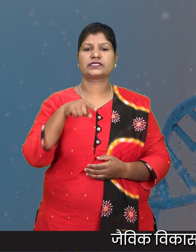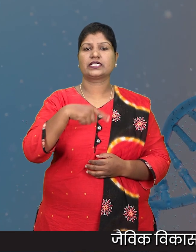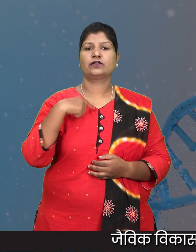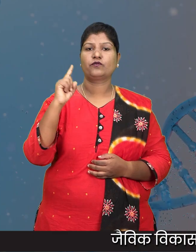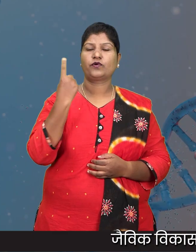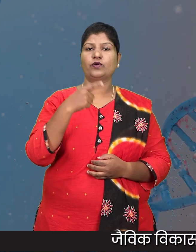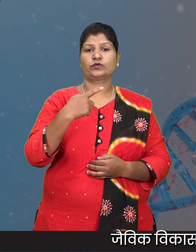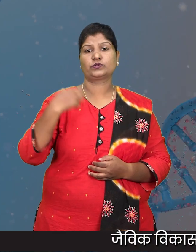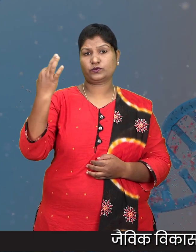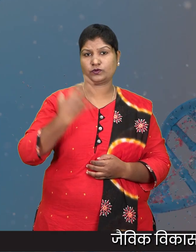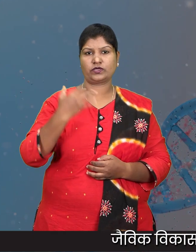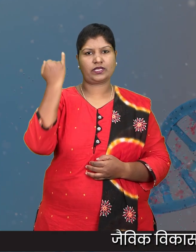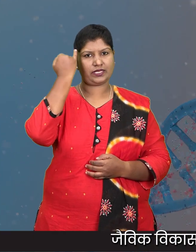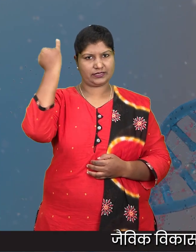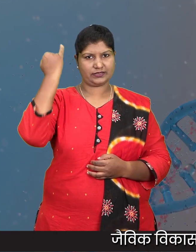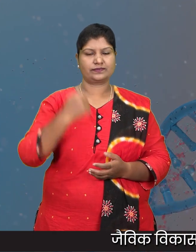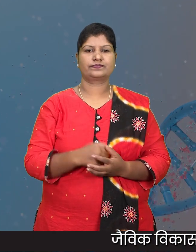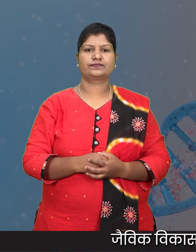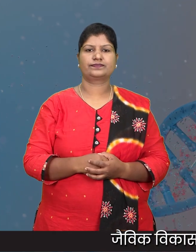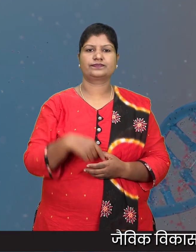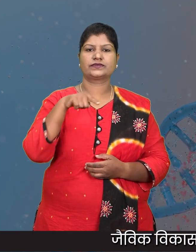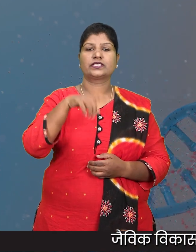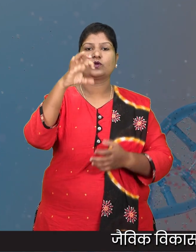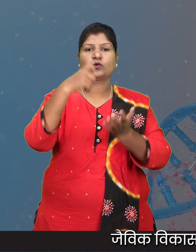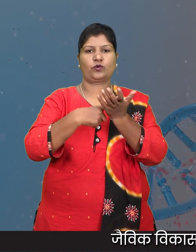जैविक विकास पर सबसे शुरुआती विचारों में से